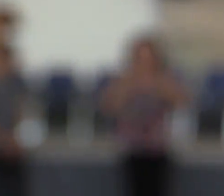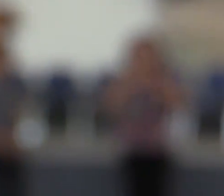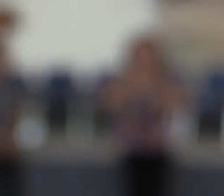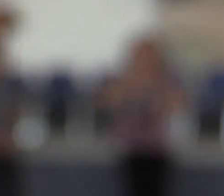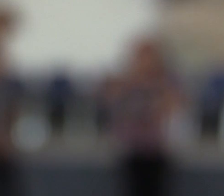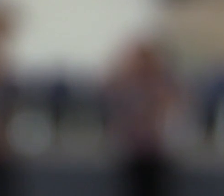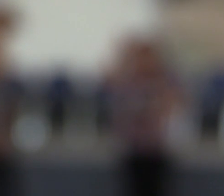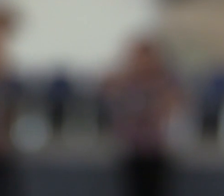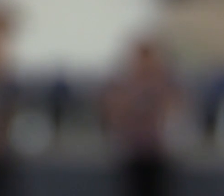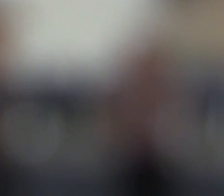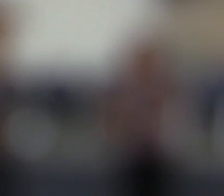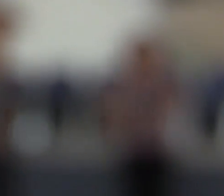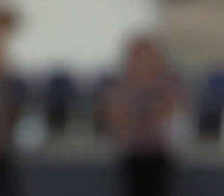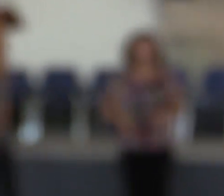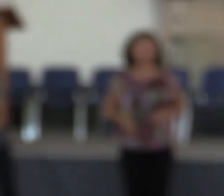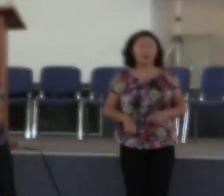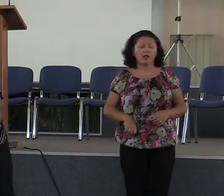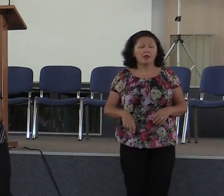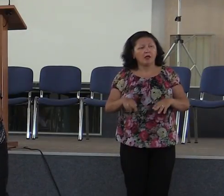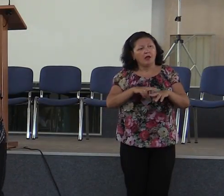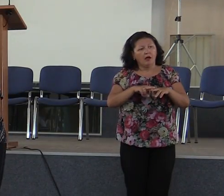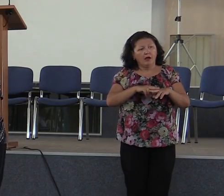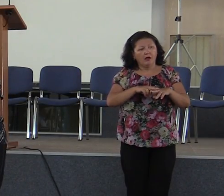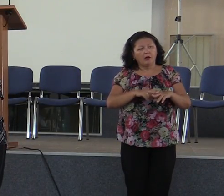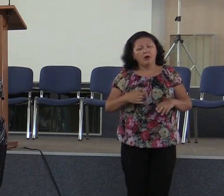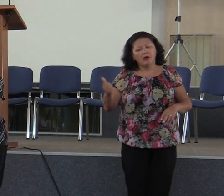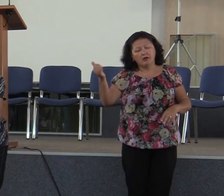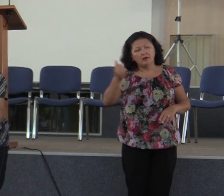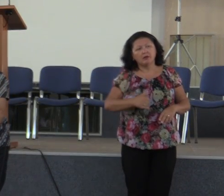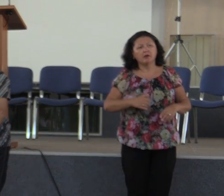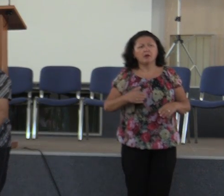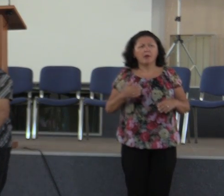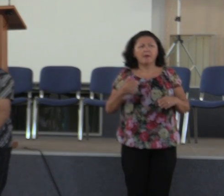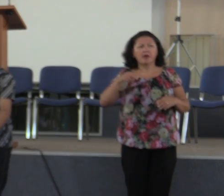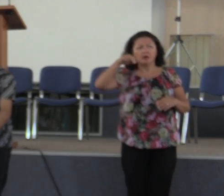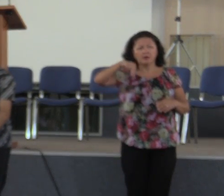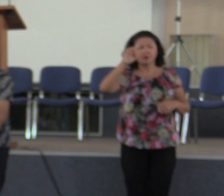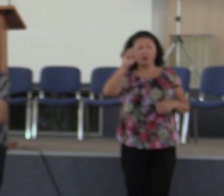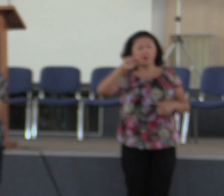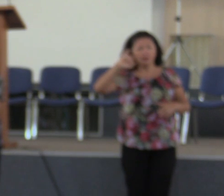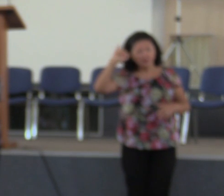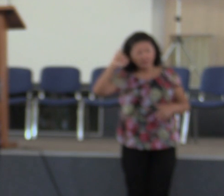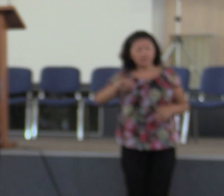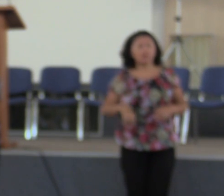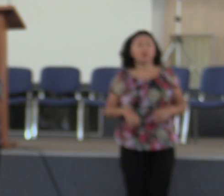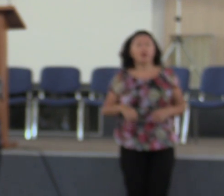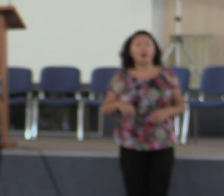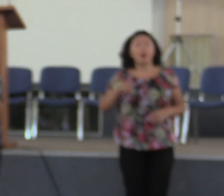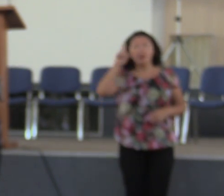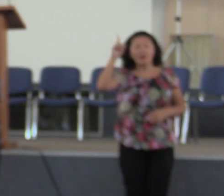el este cum vine pe nori. El vine,